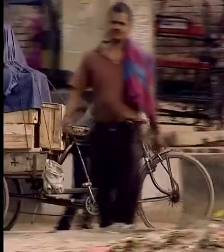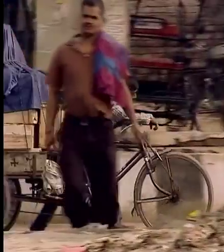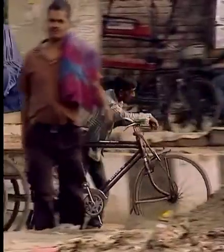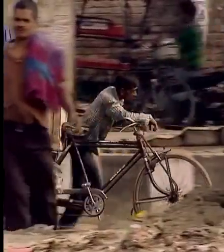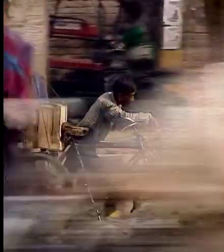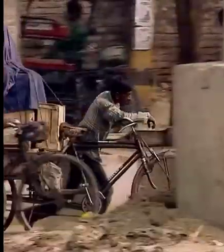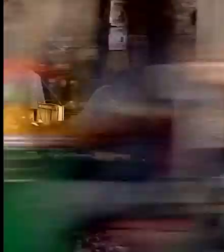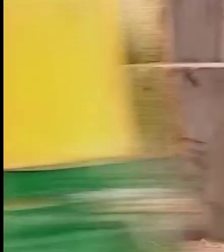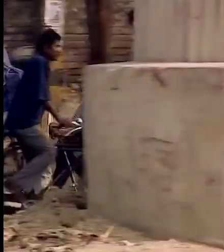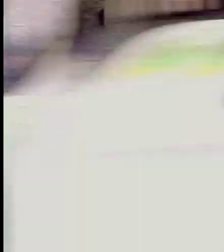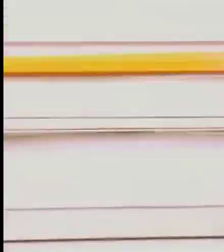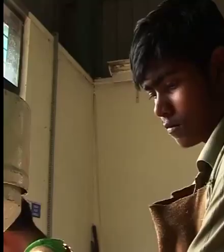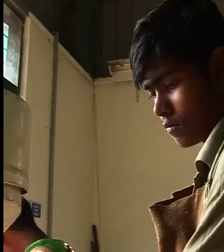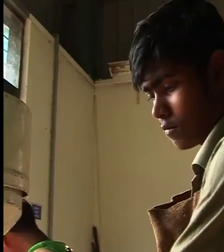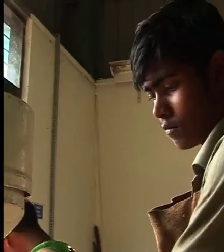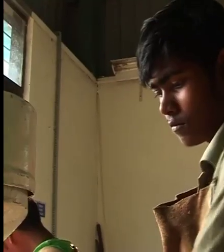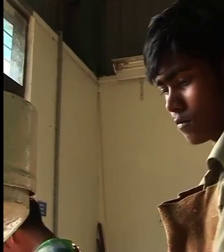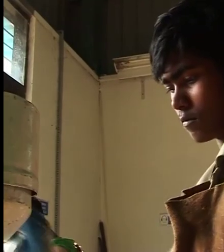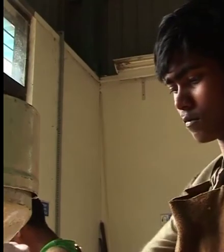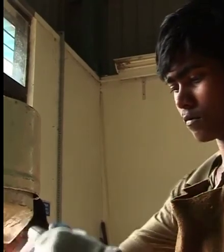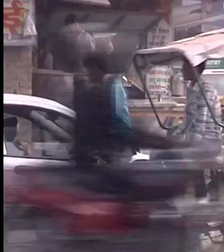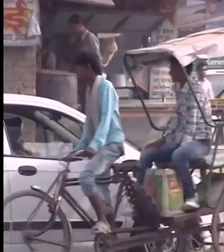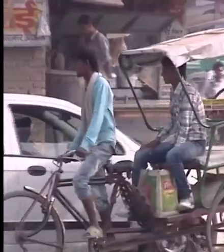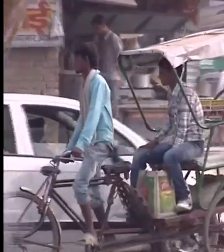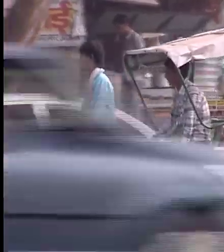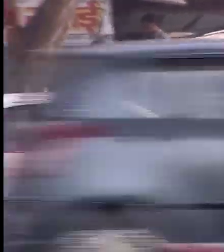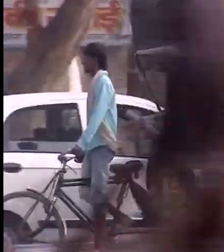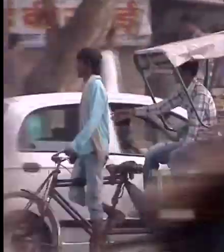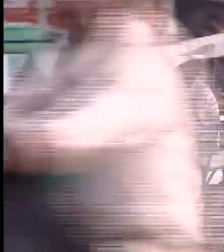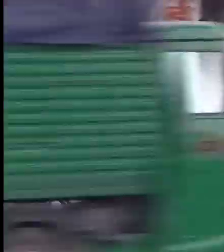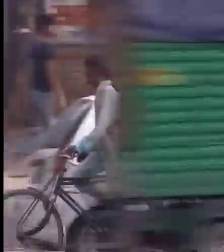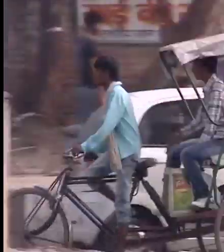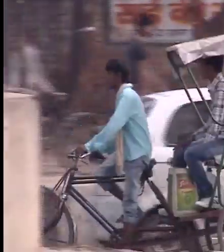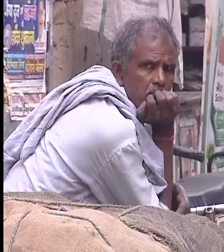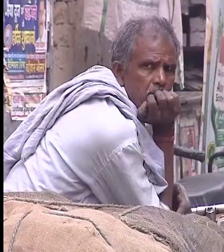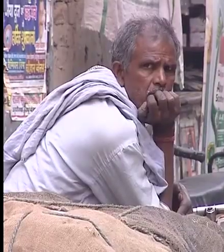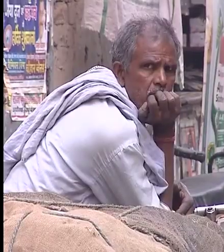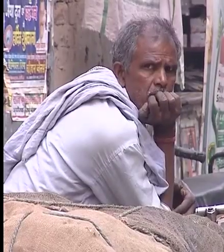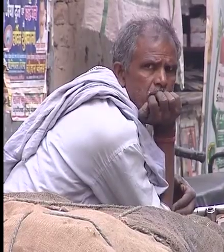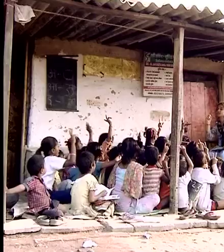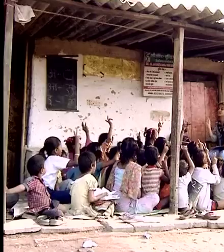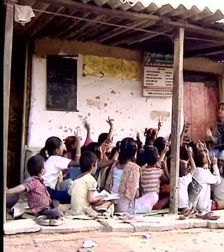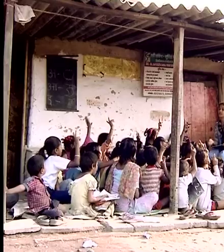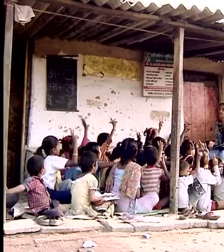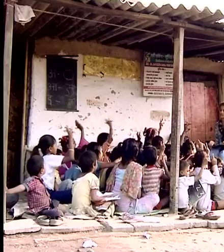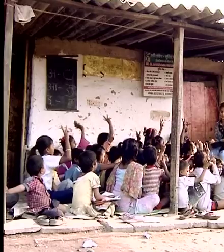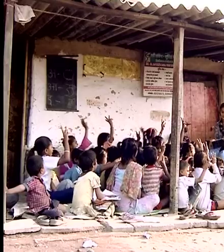बड़ा उद्देश्य है आम आदमियों के जीवन को बेहतर बनाना। ऐसे लोग जिनके लिए शिक्षा एक दूर का